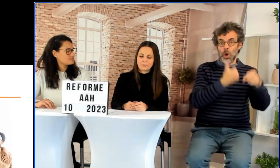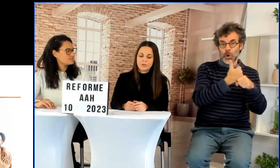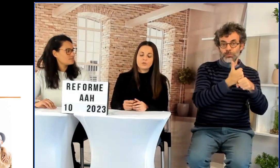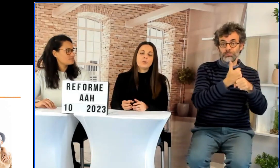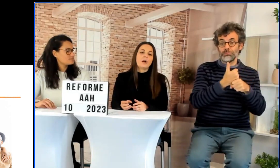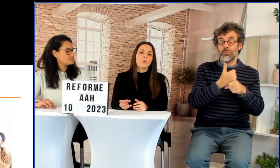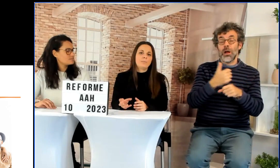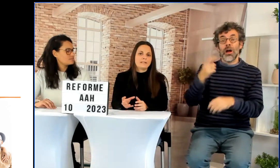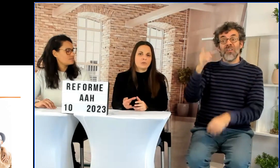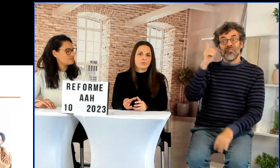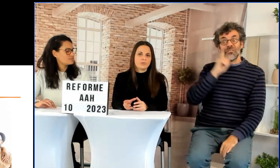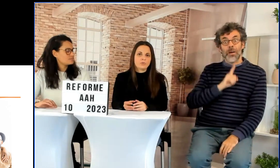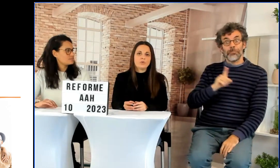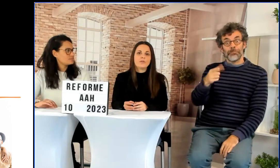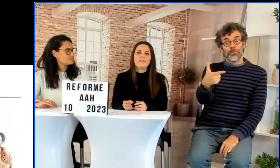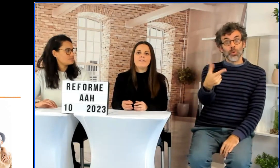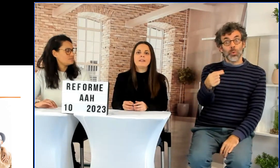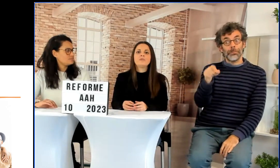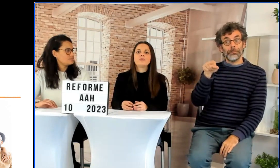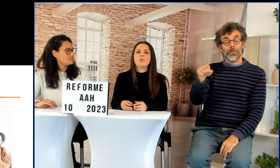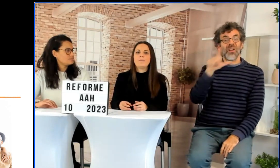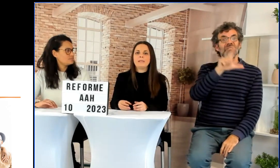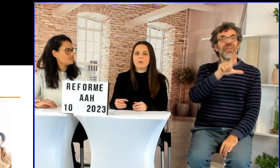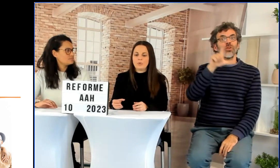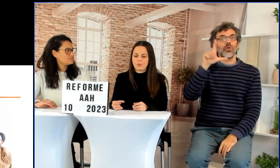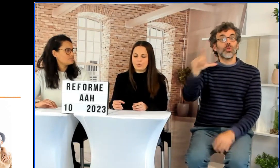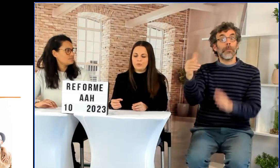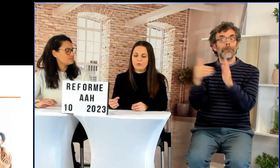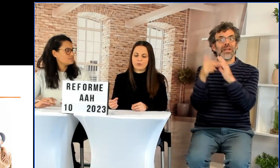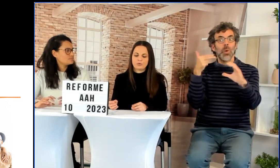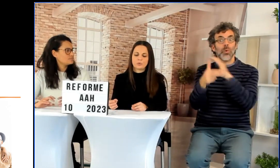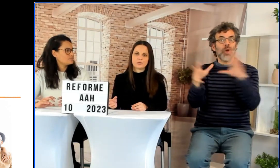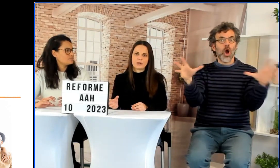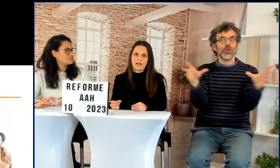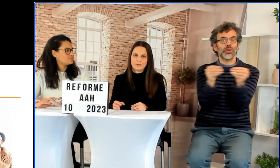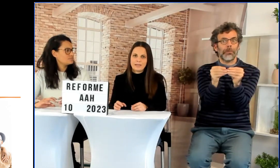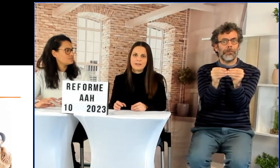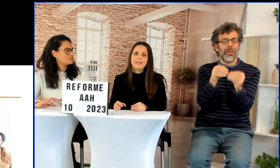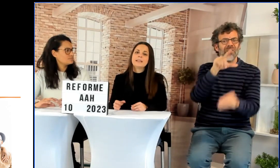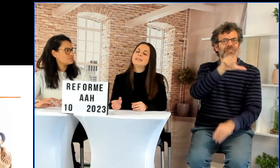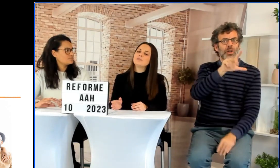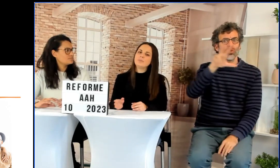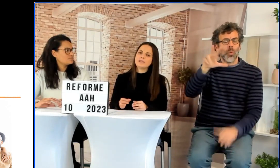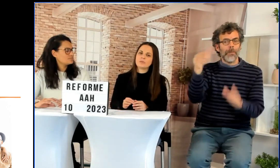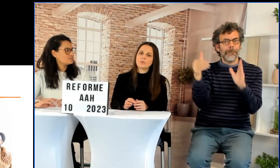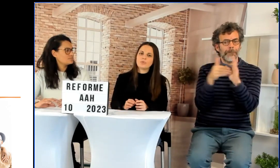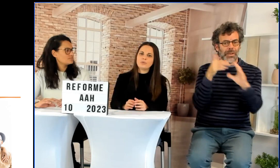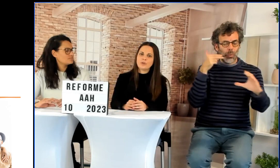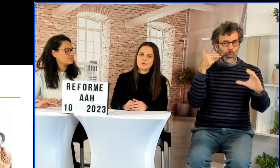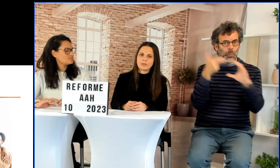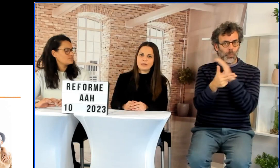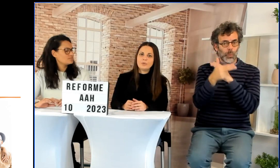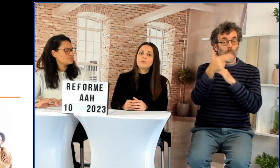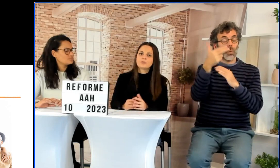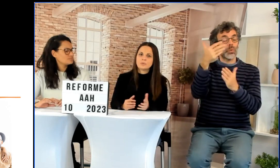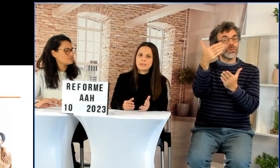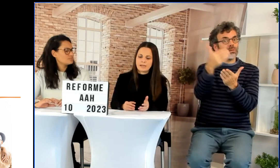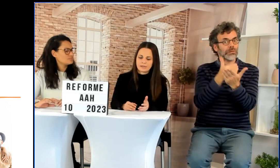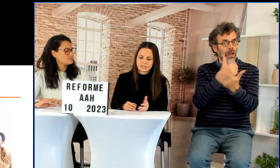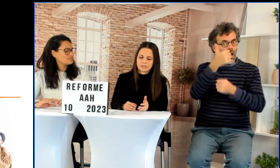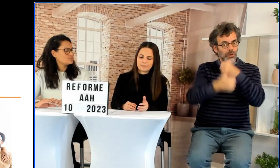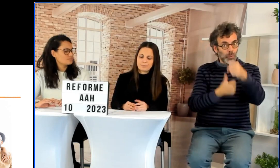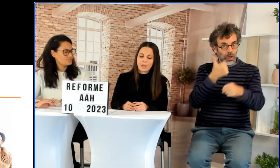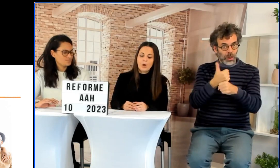euros. Cela représente donc 23 000 euros de ressources annuelles qui sont prises en compte dans le calcul de